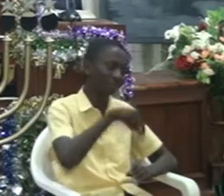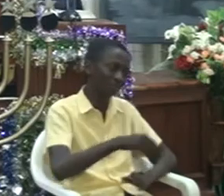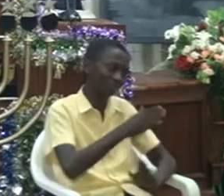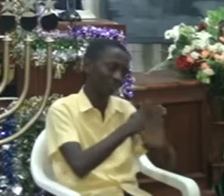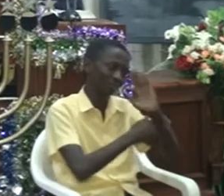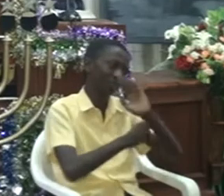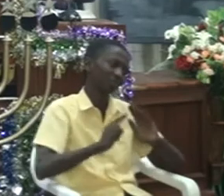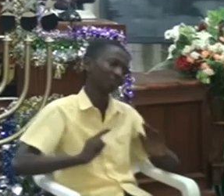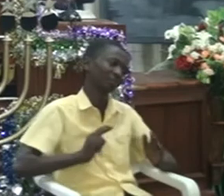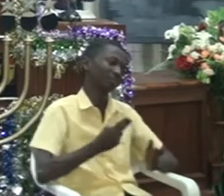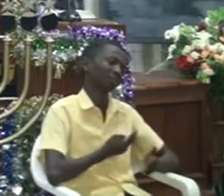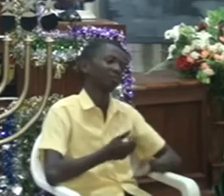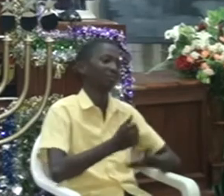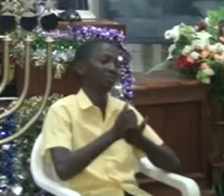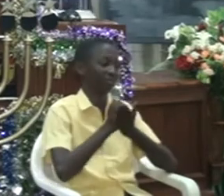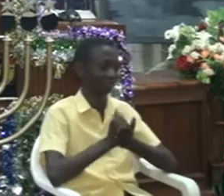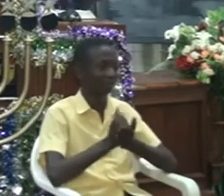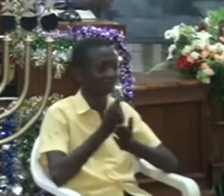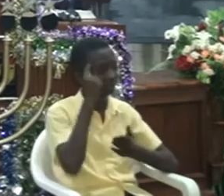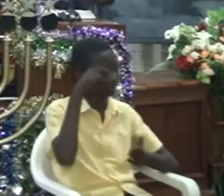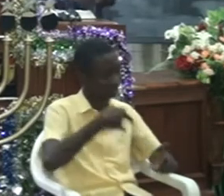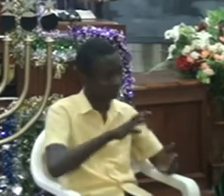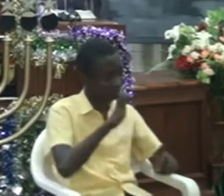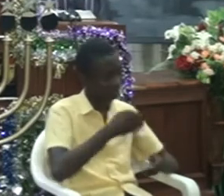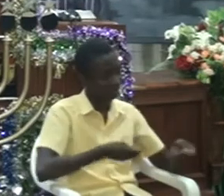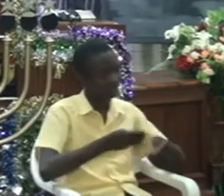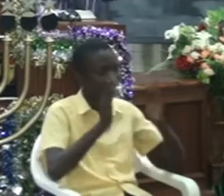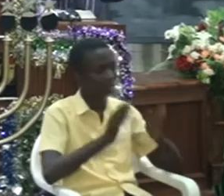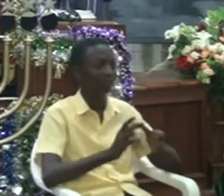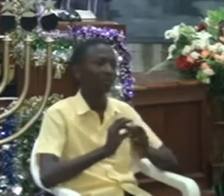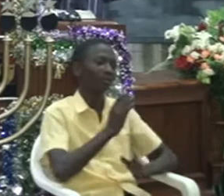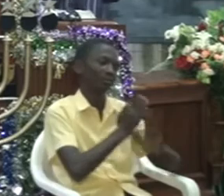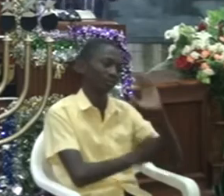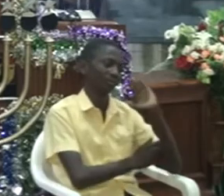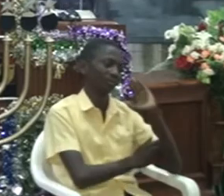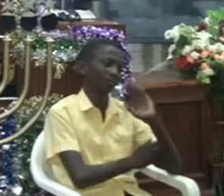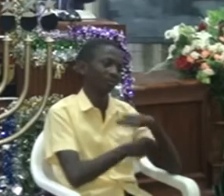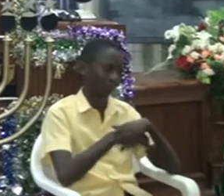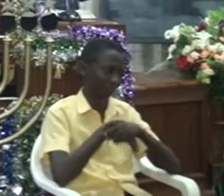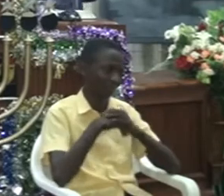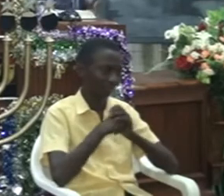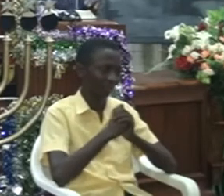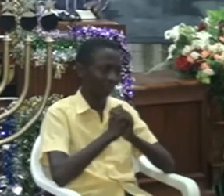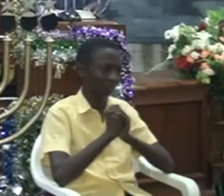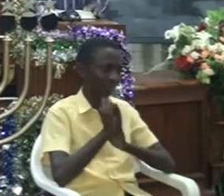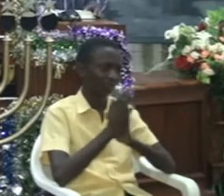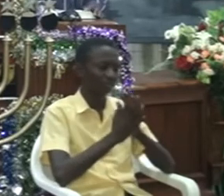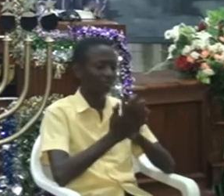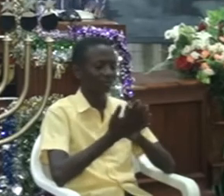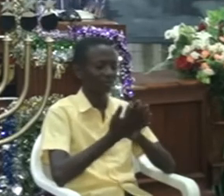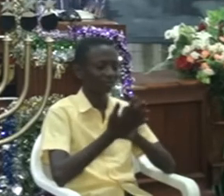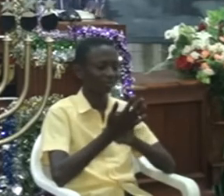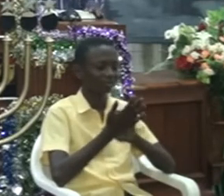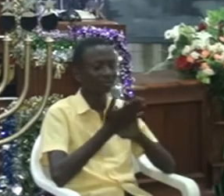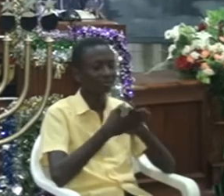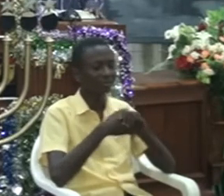Que Dieu nous aide. Yeye kama vile bwana yako, unaweza kufanya yote mimi napenda kwake, eh chérie, chérie, chérie. Lakini sana sema